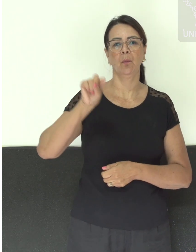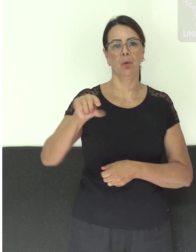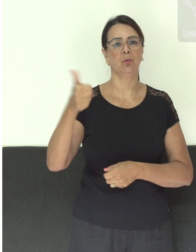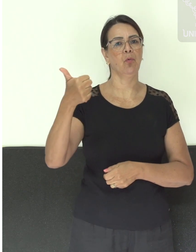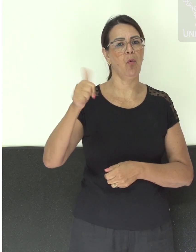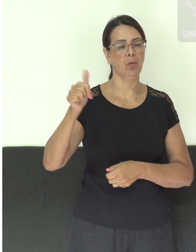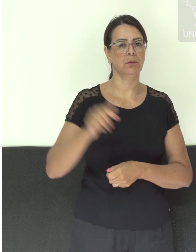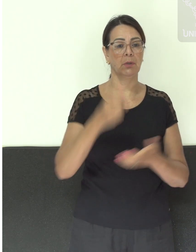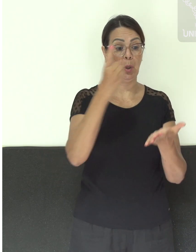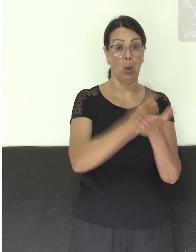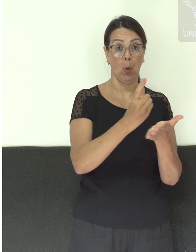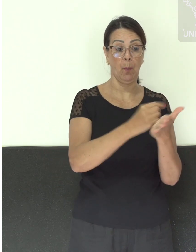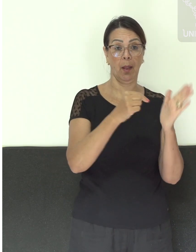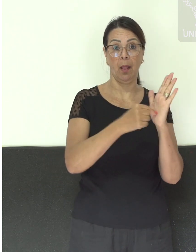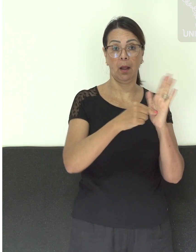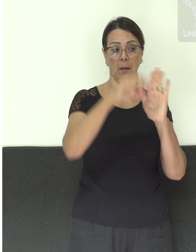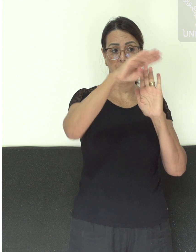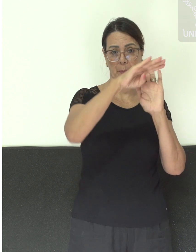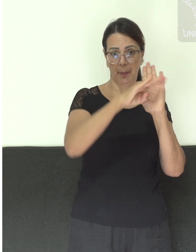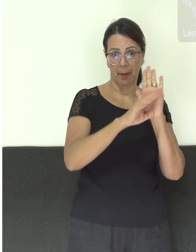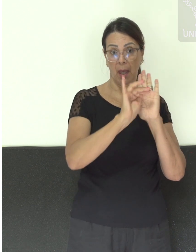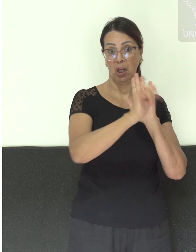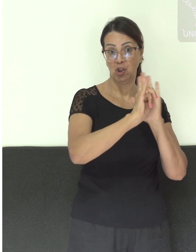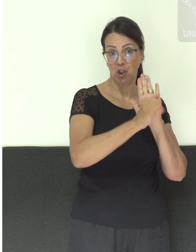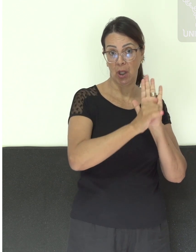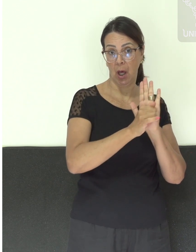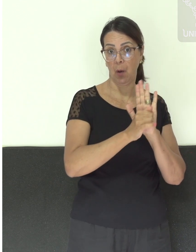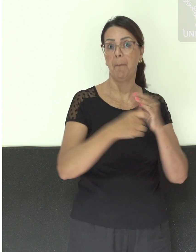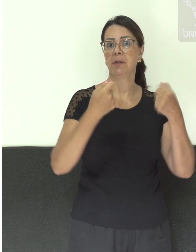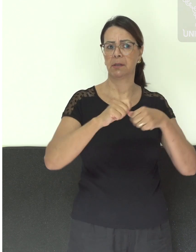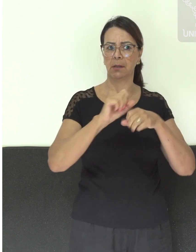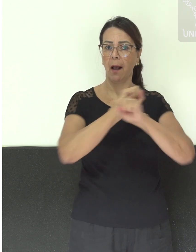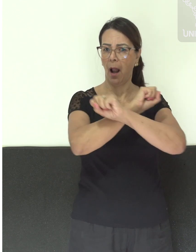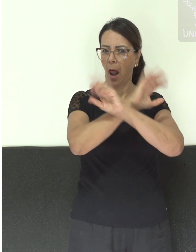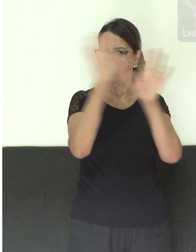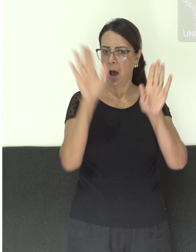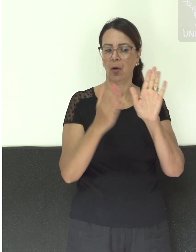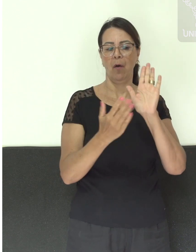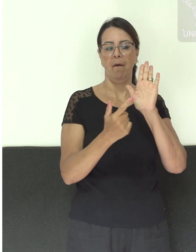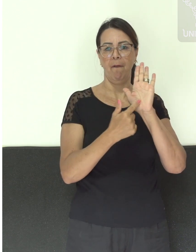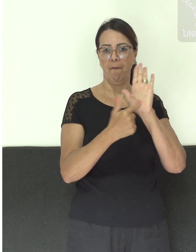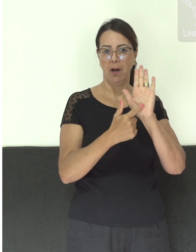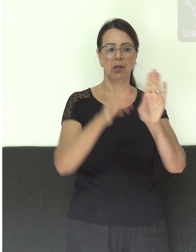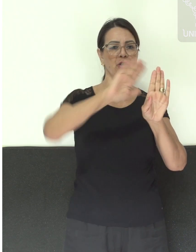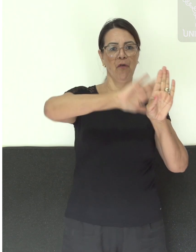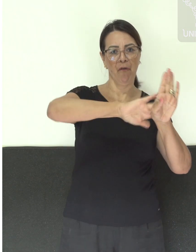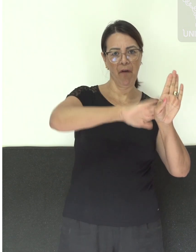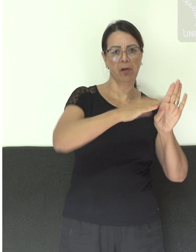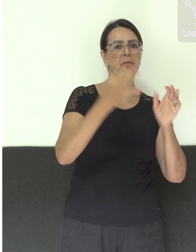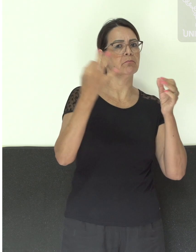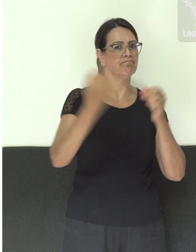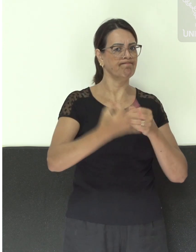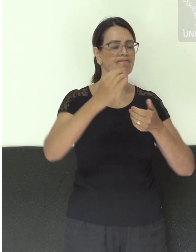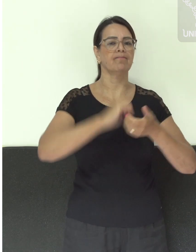9.11. Os documentos relacionados neste edital deverão ser legíveis, frente e verso, quando houver.